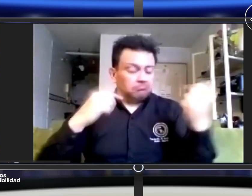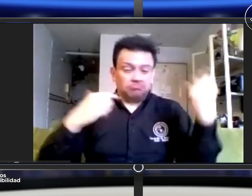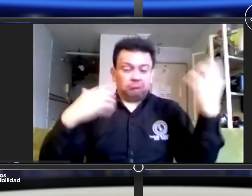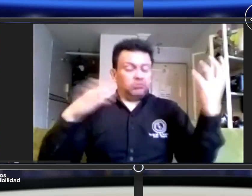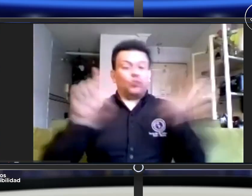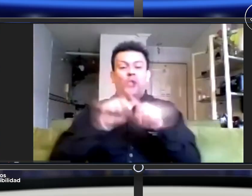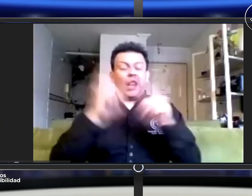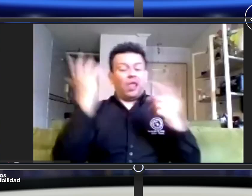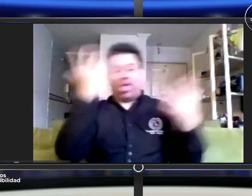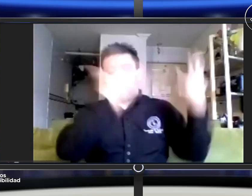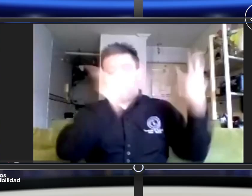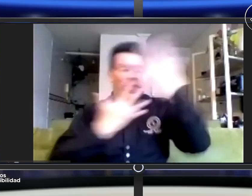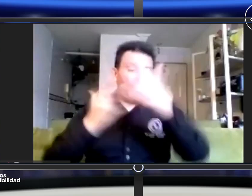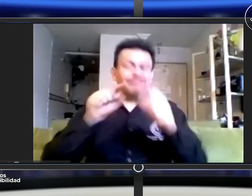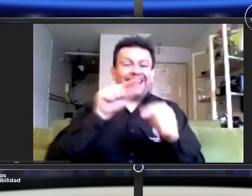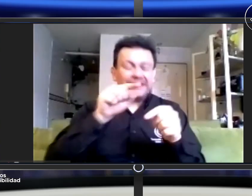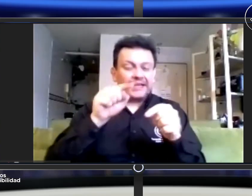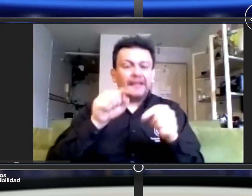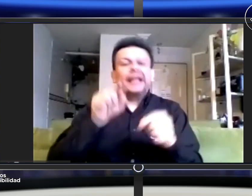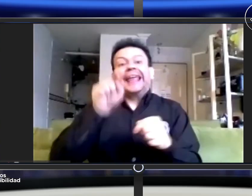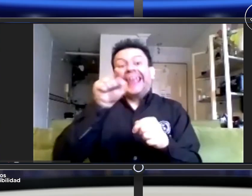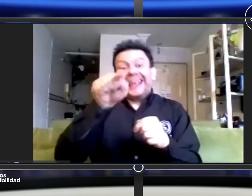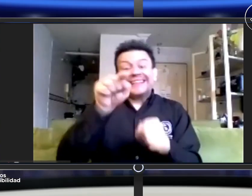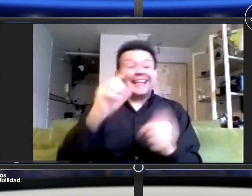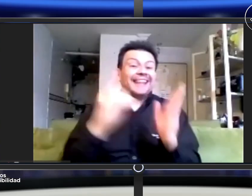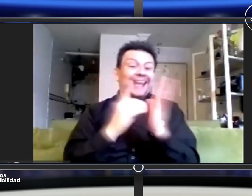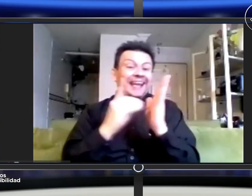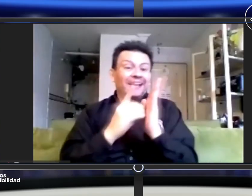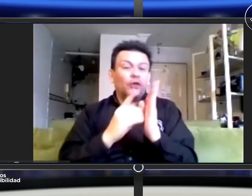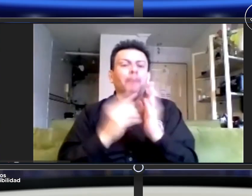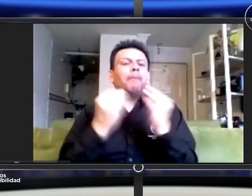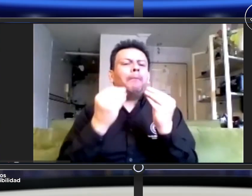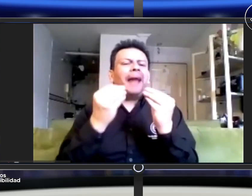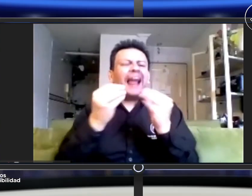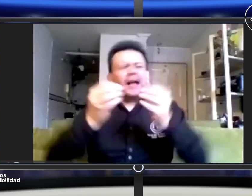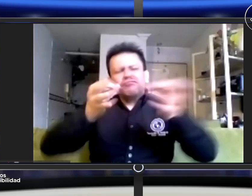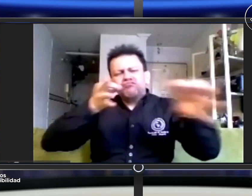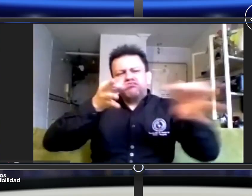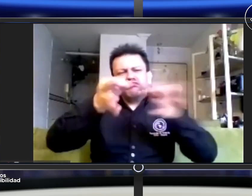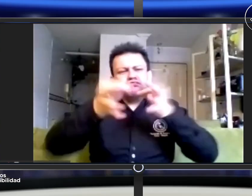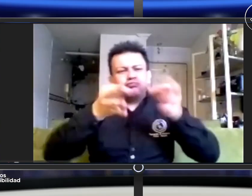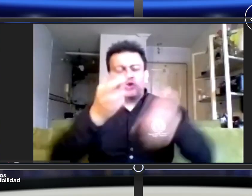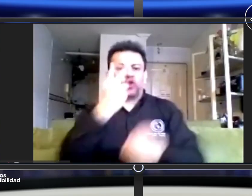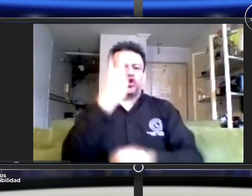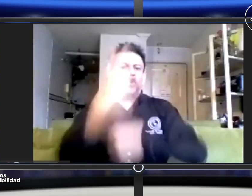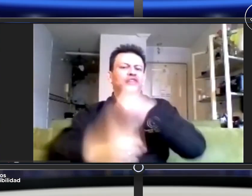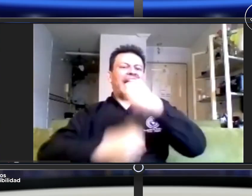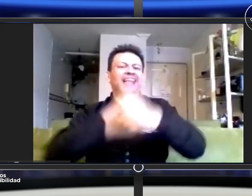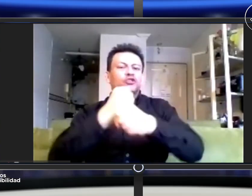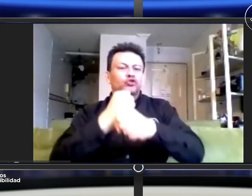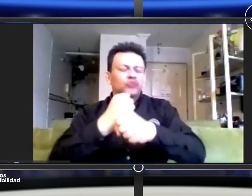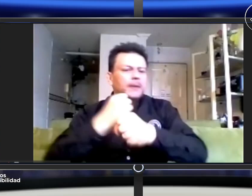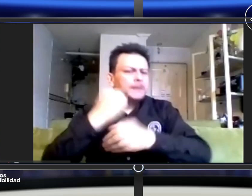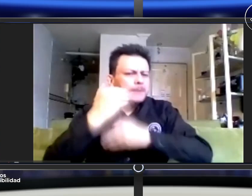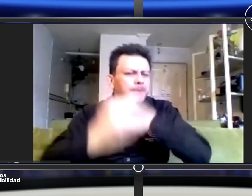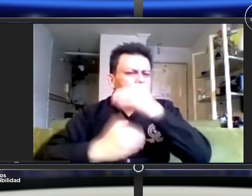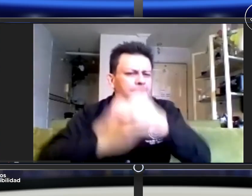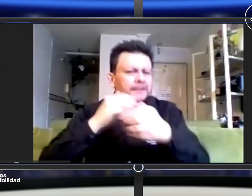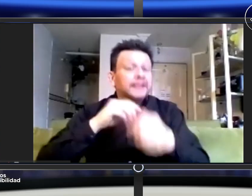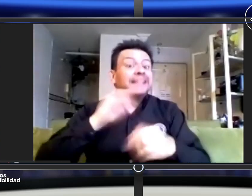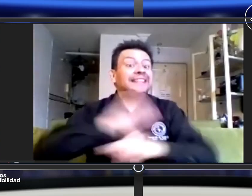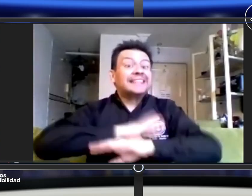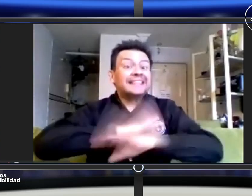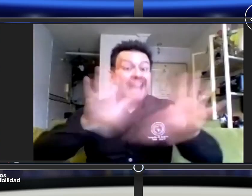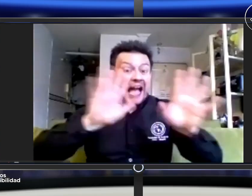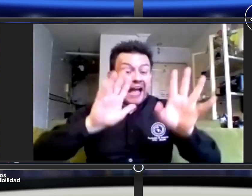estábamos allí y la verdad fue confuso para nosotros. Hubo bastante confusión al respecto porque el decreto dice